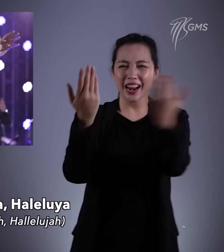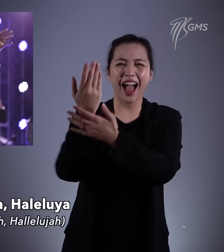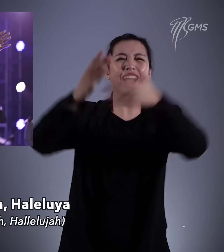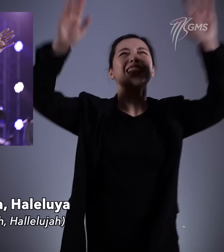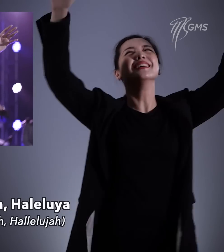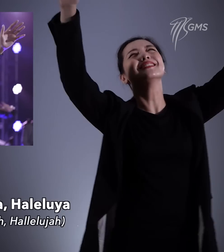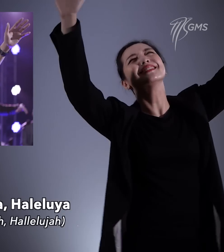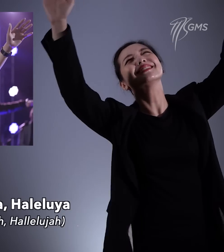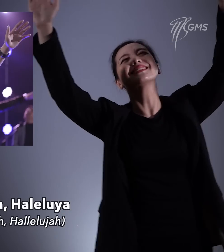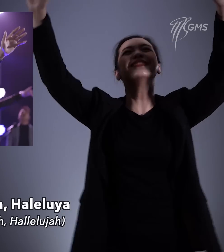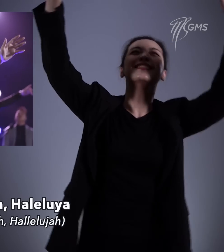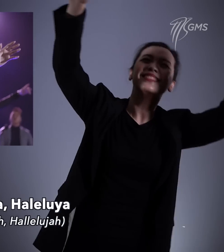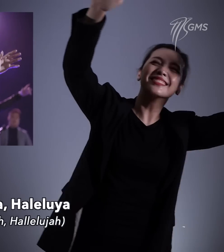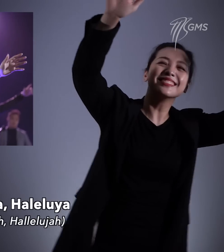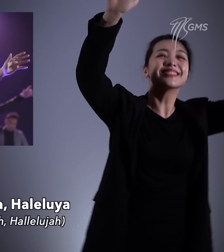kedua tanganmu dan katakan,